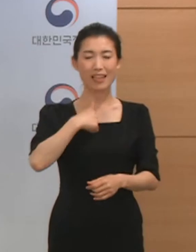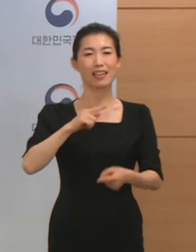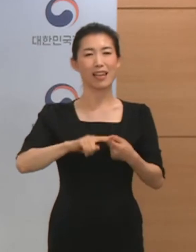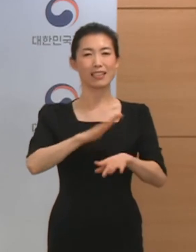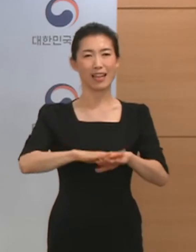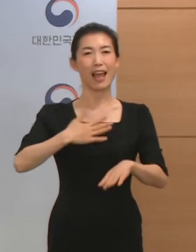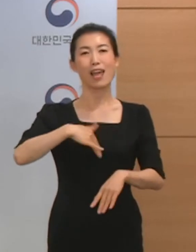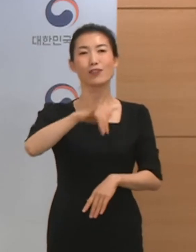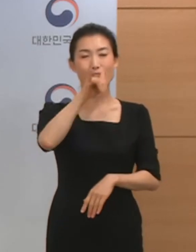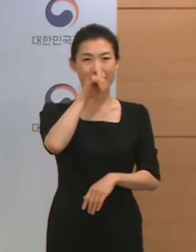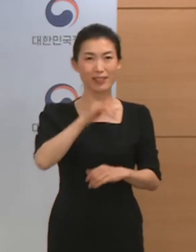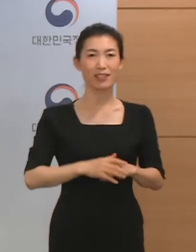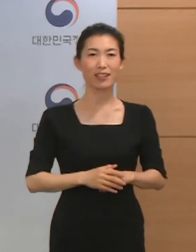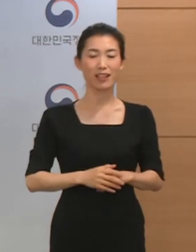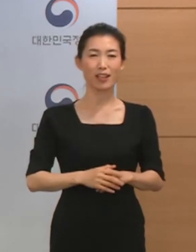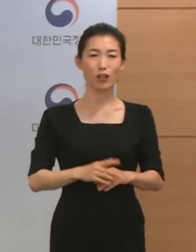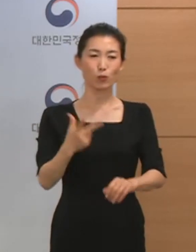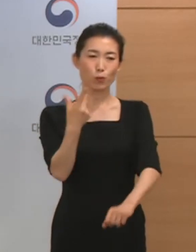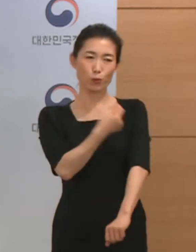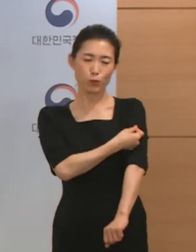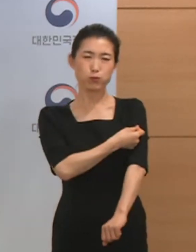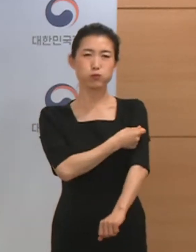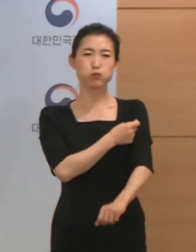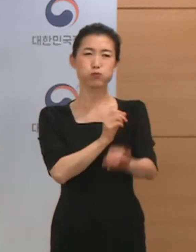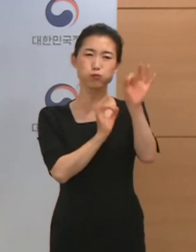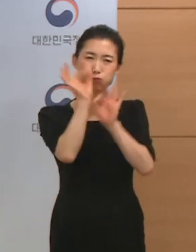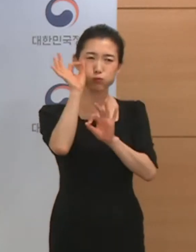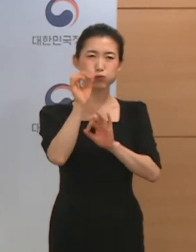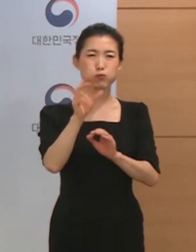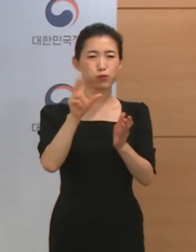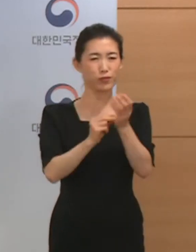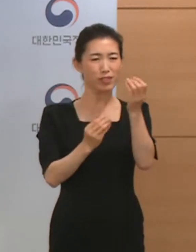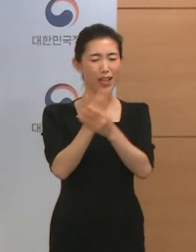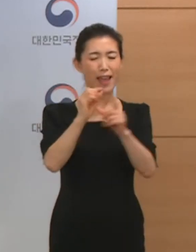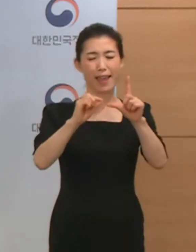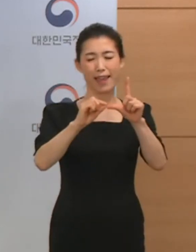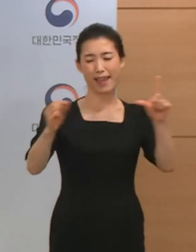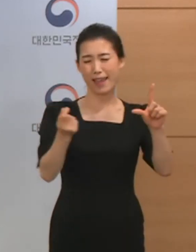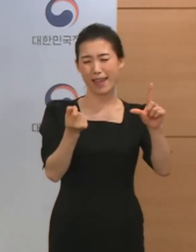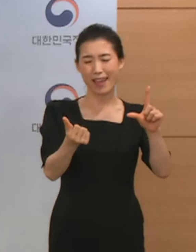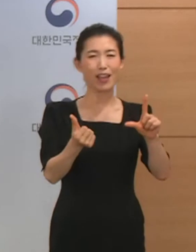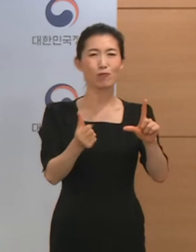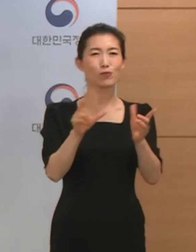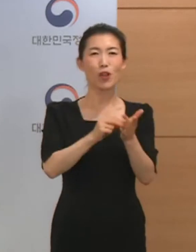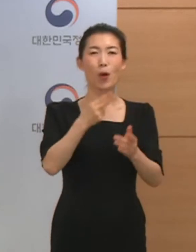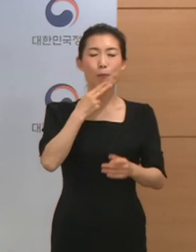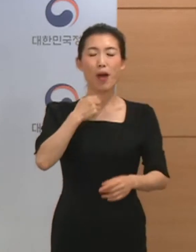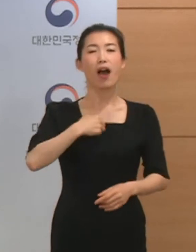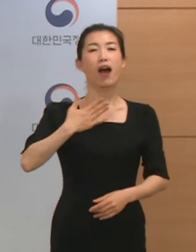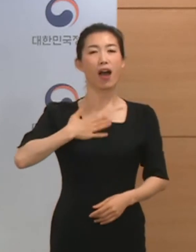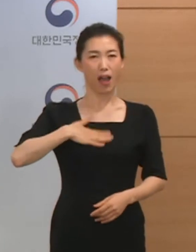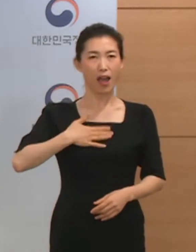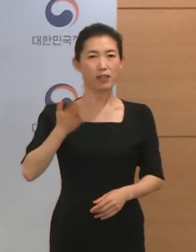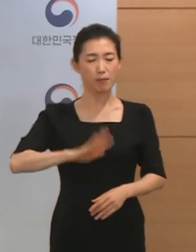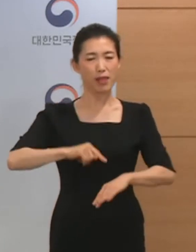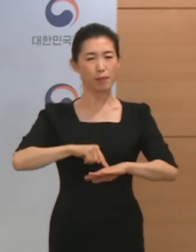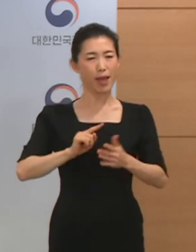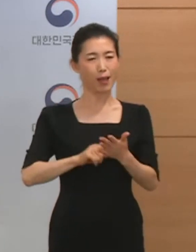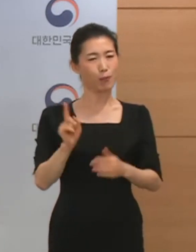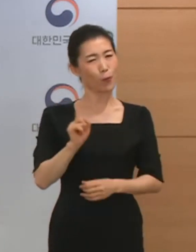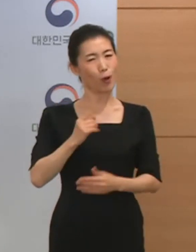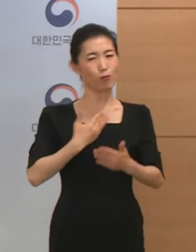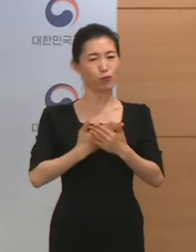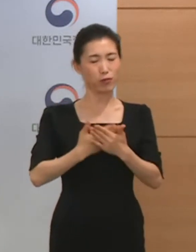있습니다. 부작용의 확률이 극히 적은 것을 과학적 논리로는 이해하더라도 불안해하실 수 있습니다.